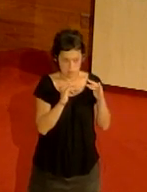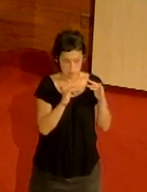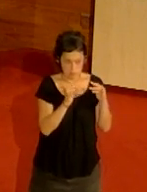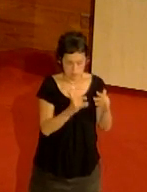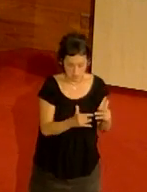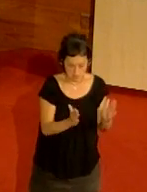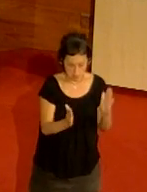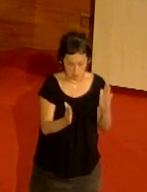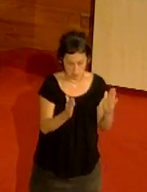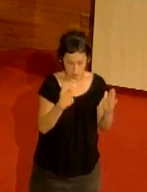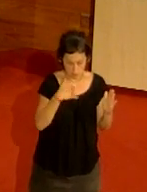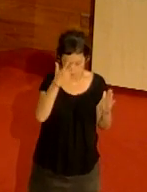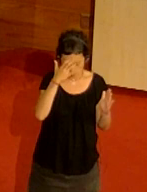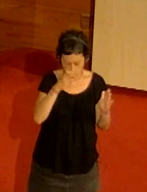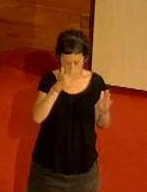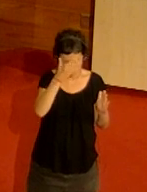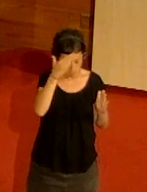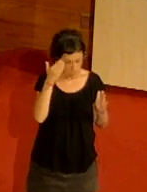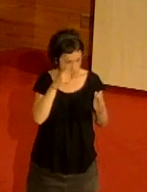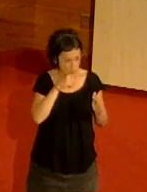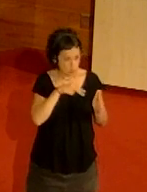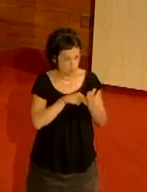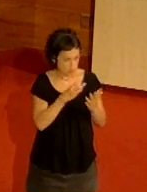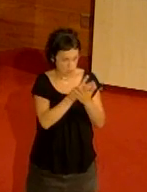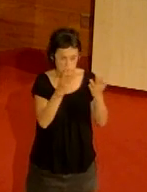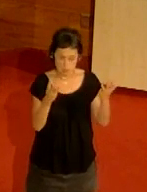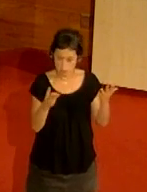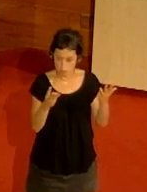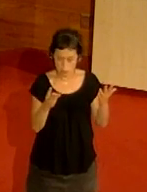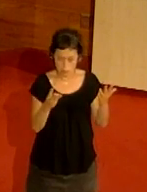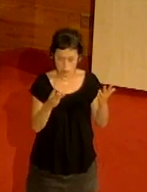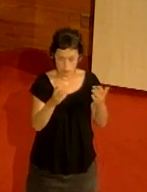por ejemplo, aquel verano de 2018, sí que es verdad que rápidamente a la gente